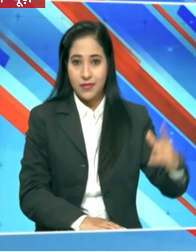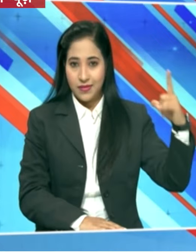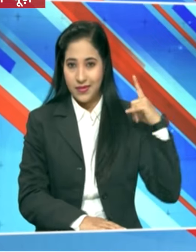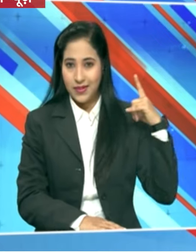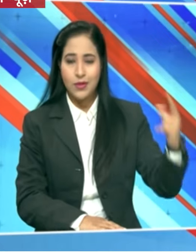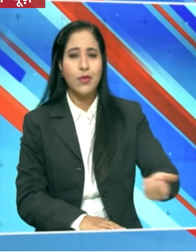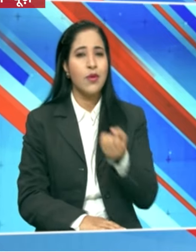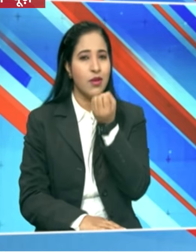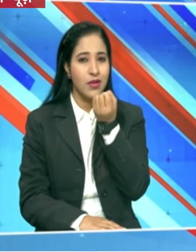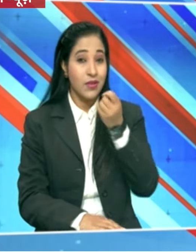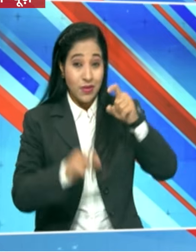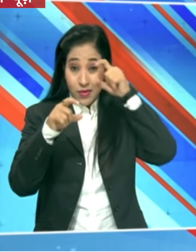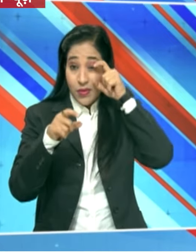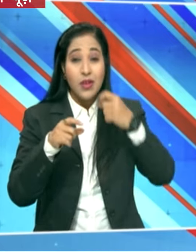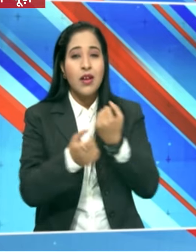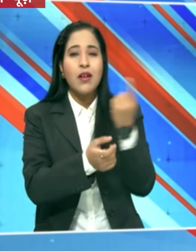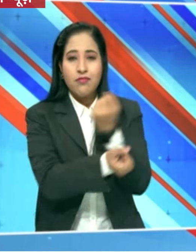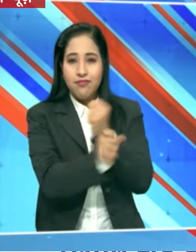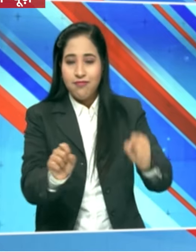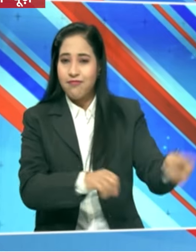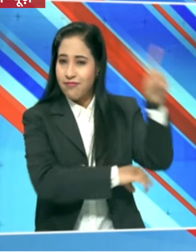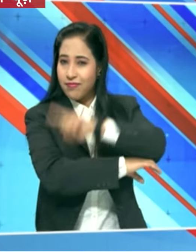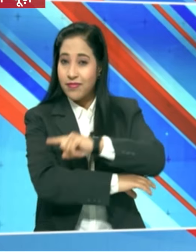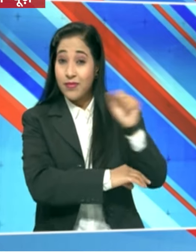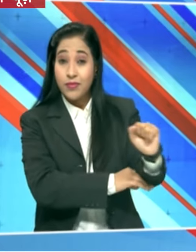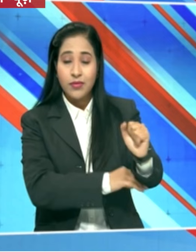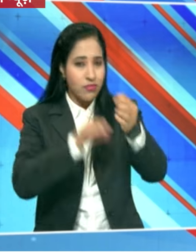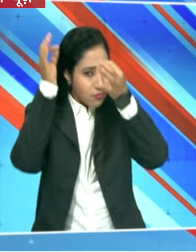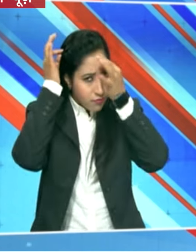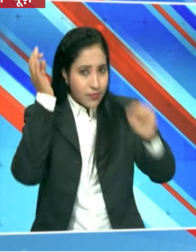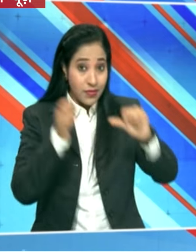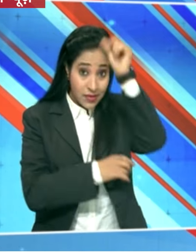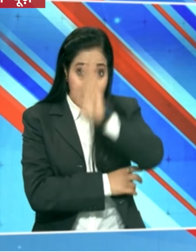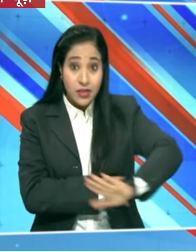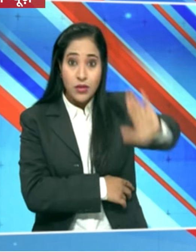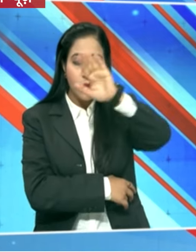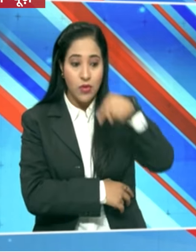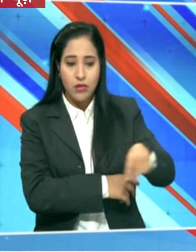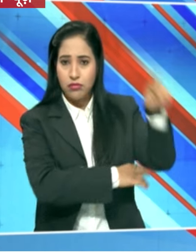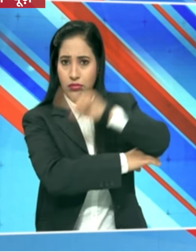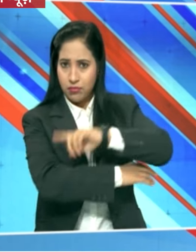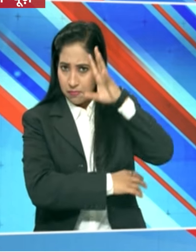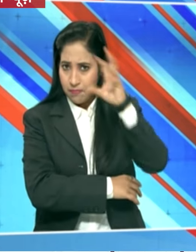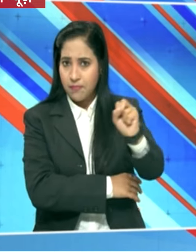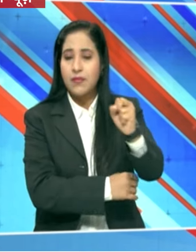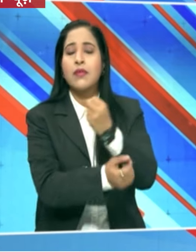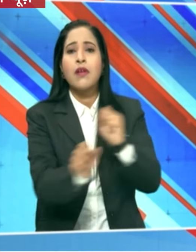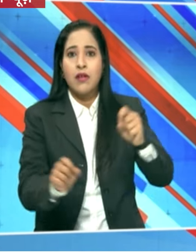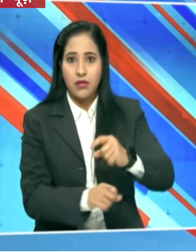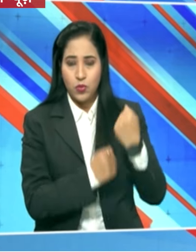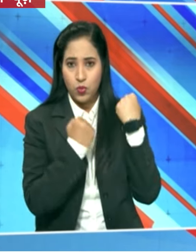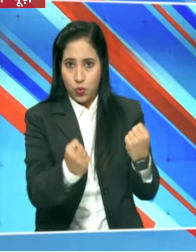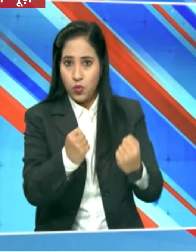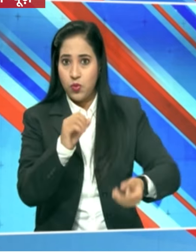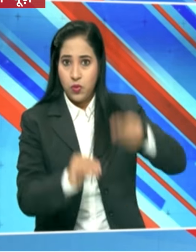नेताजी सुभाष चंद्र बोस की आज जयंती है। देश इसे पराक्रम दिवस के रूप में मना रहा है।